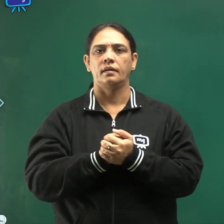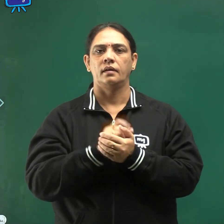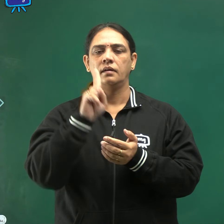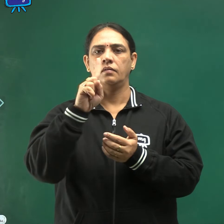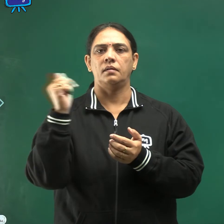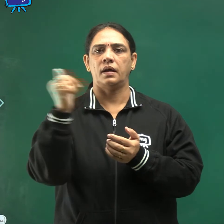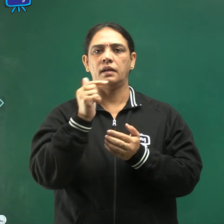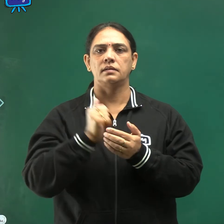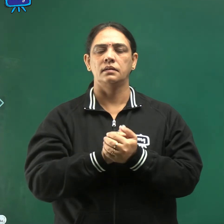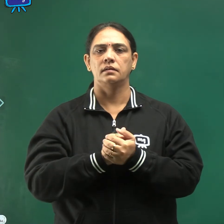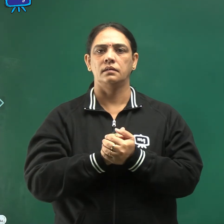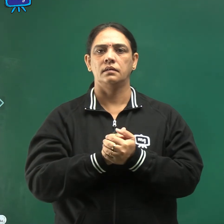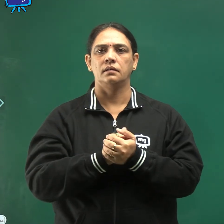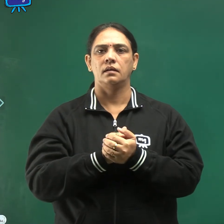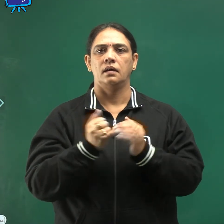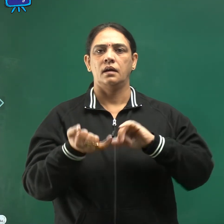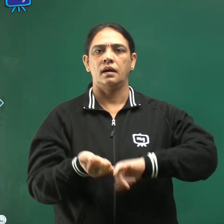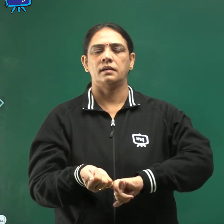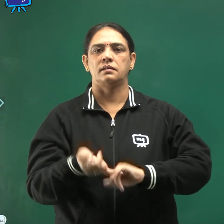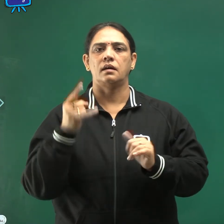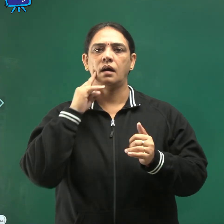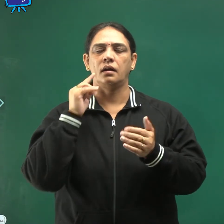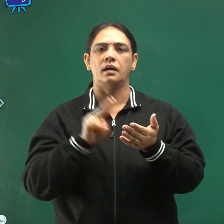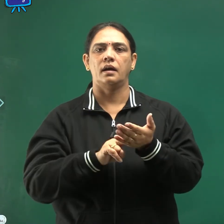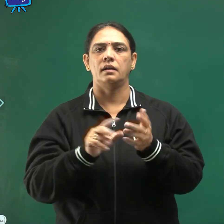1 माइनस साइन थीटा